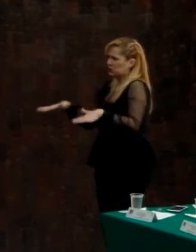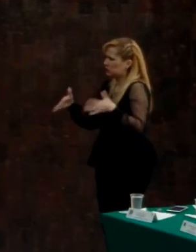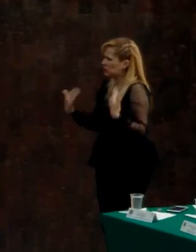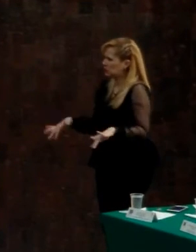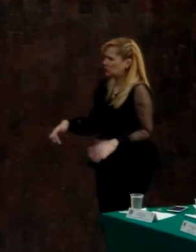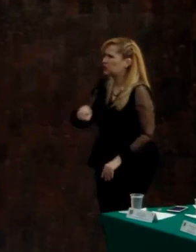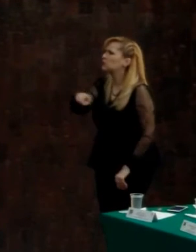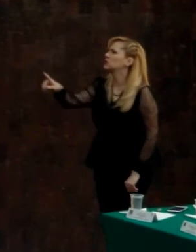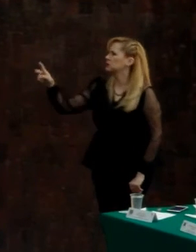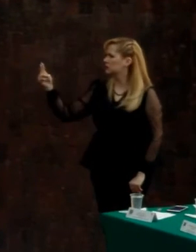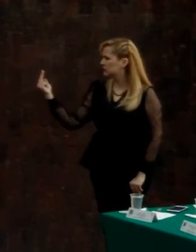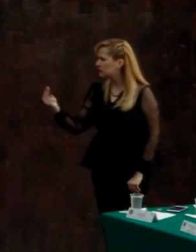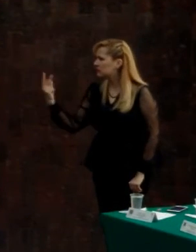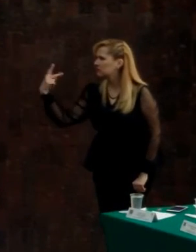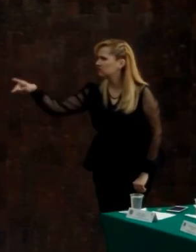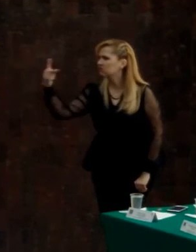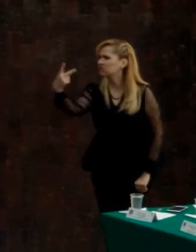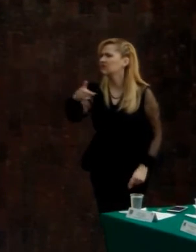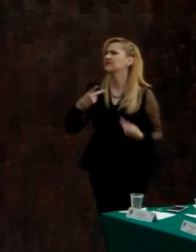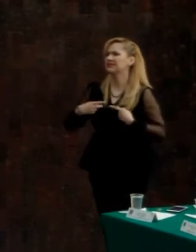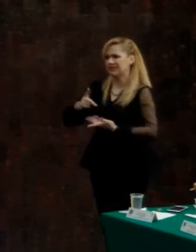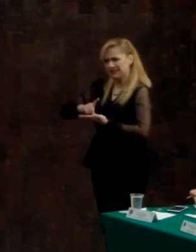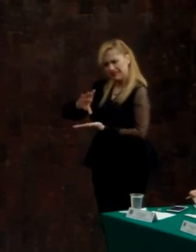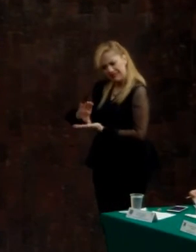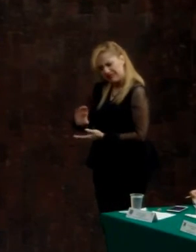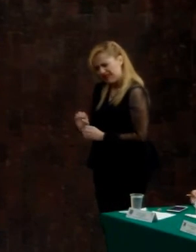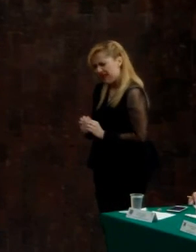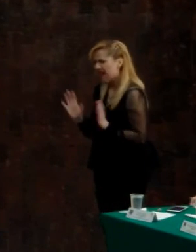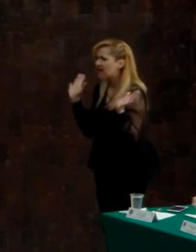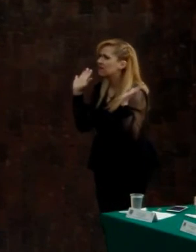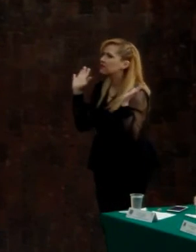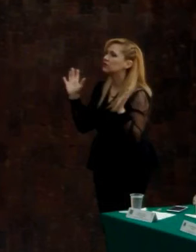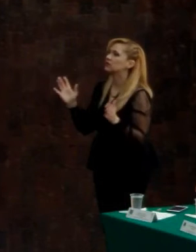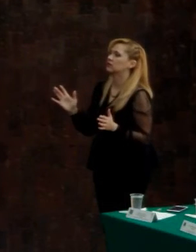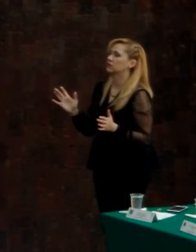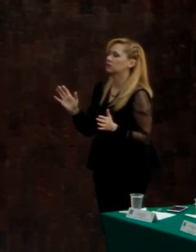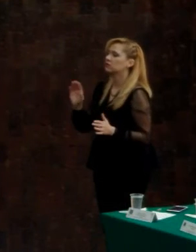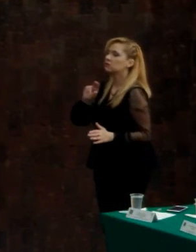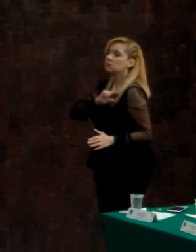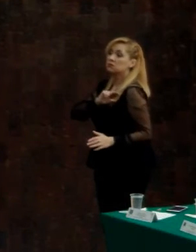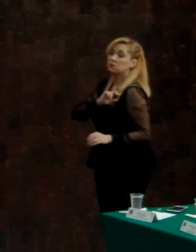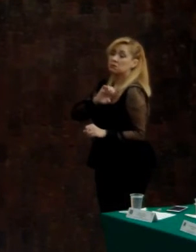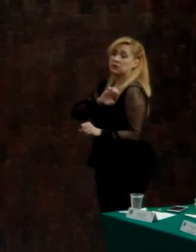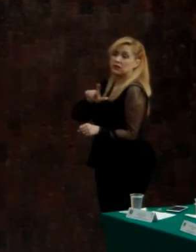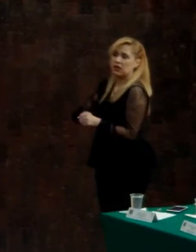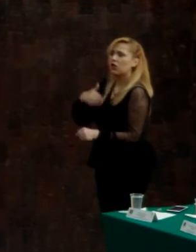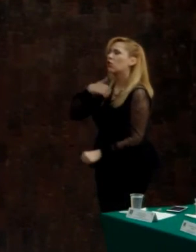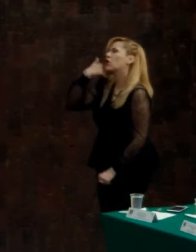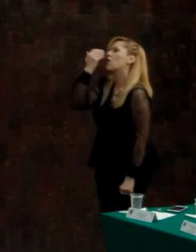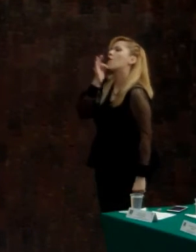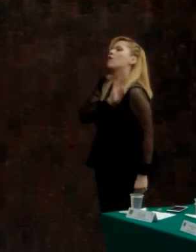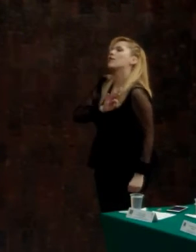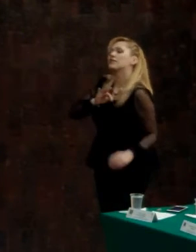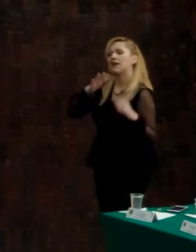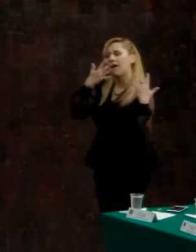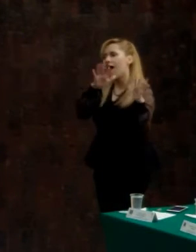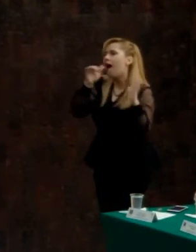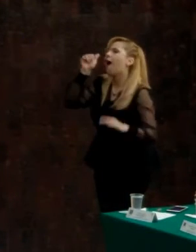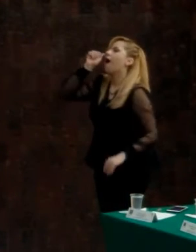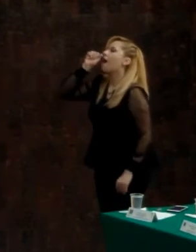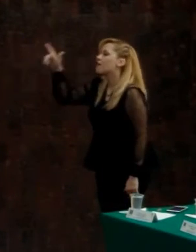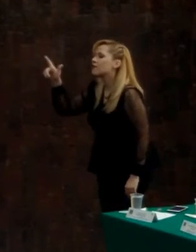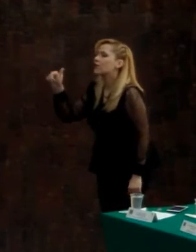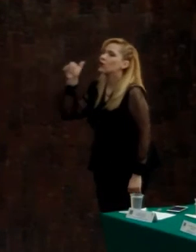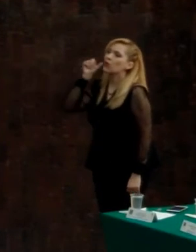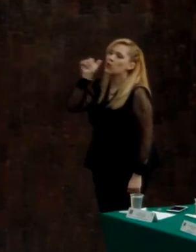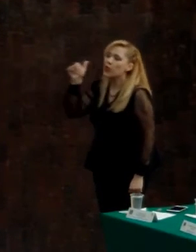las personas con discapacidad. En especial, quiero felicitar a Álvaro, a Luis,